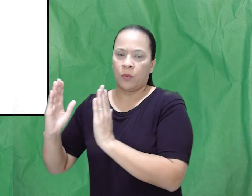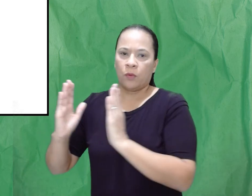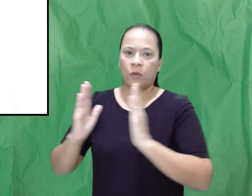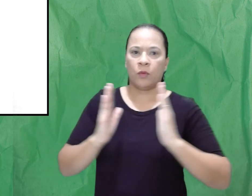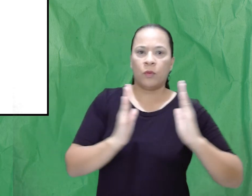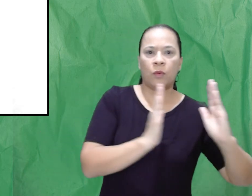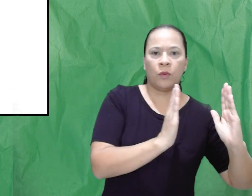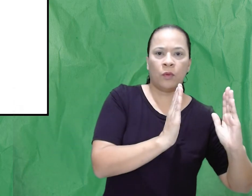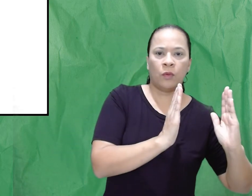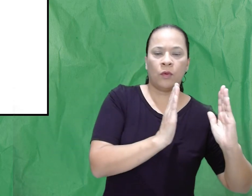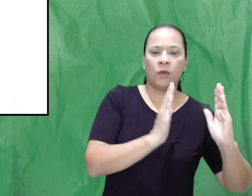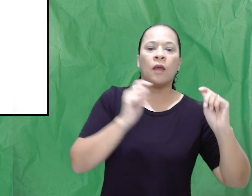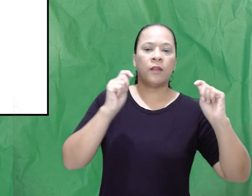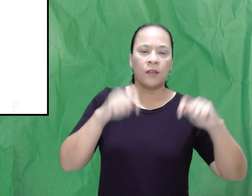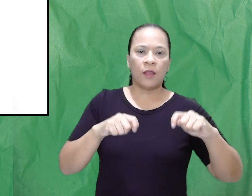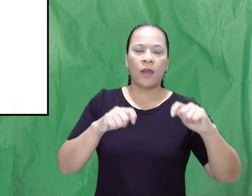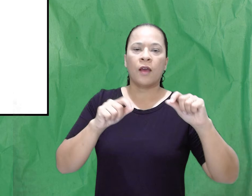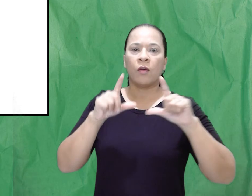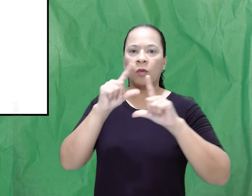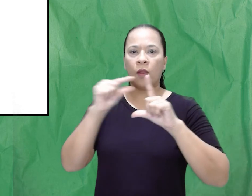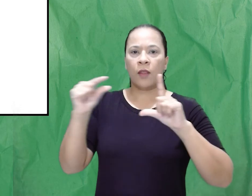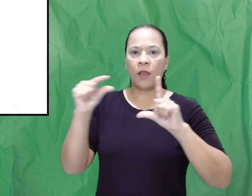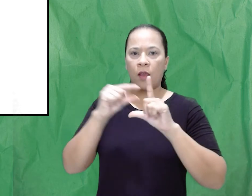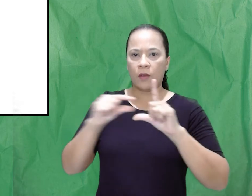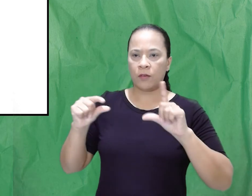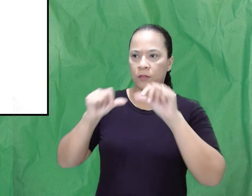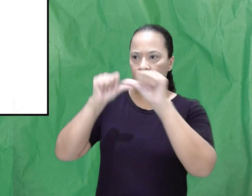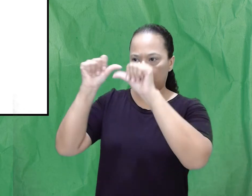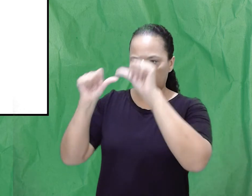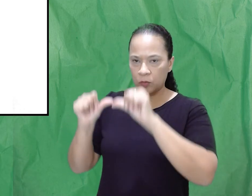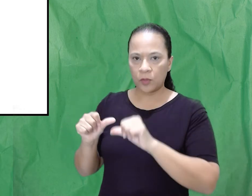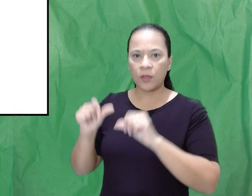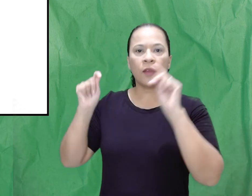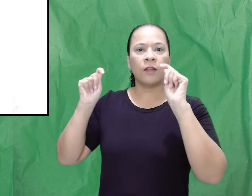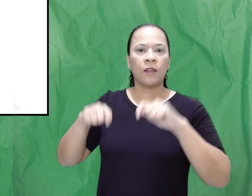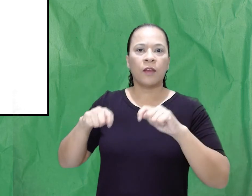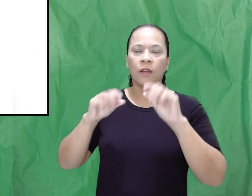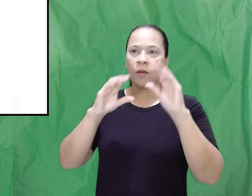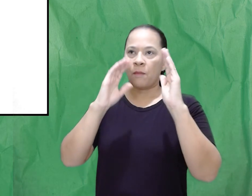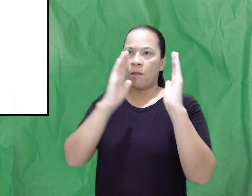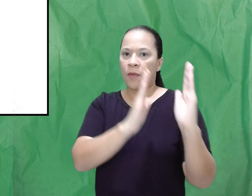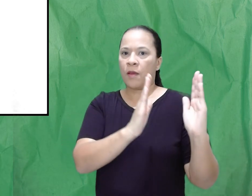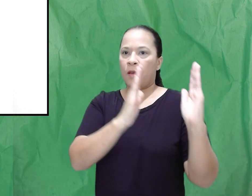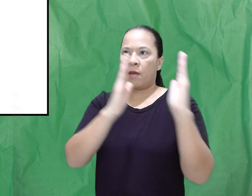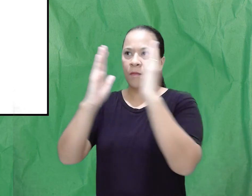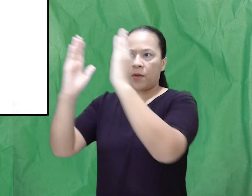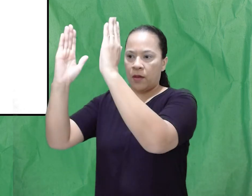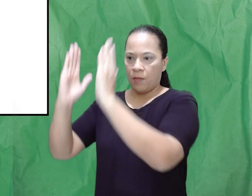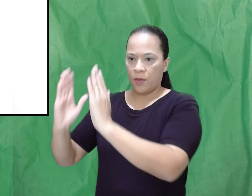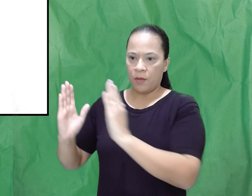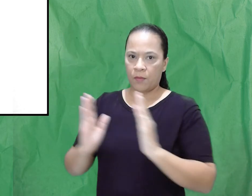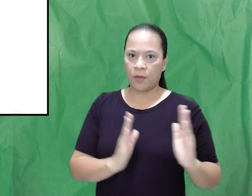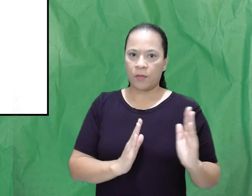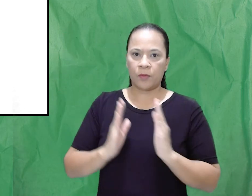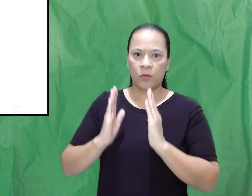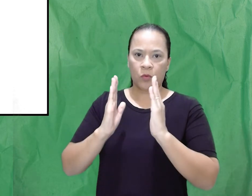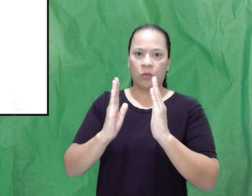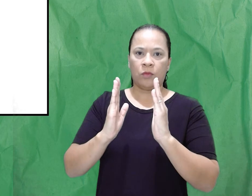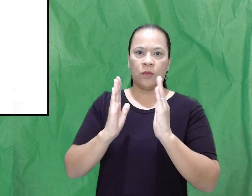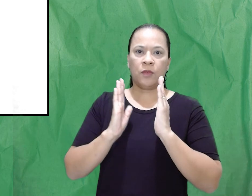meu layout dessa forma utilizando Flexbox. Eu também tenho outro comando interessante que é aqui Space